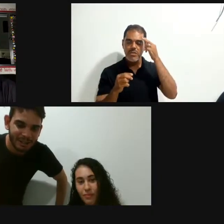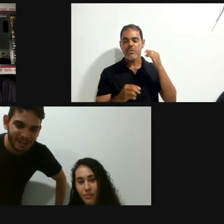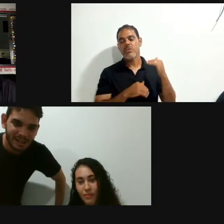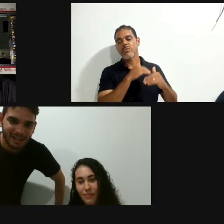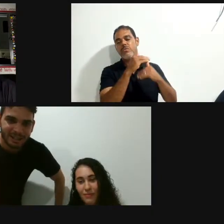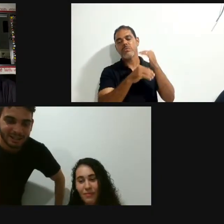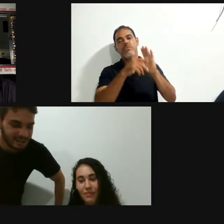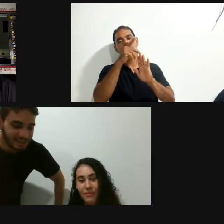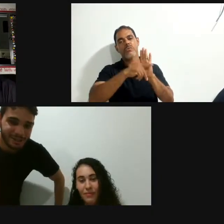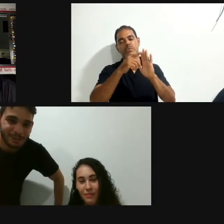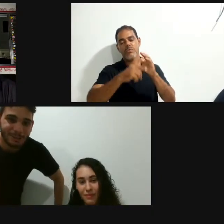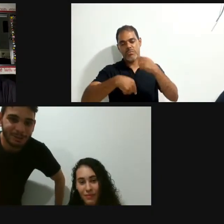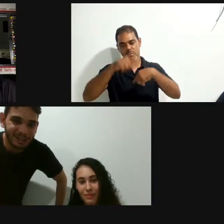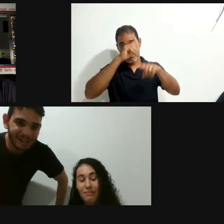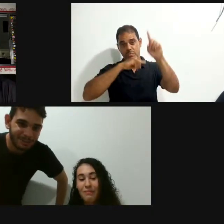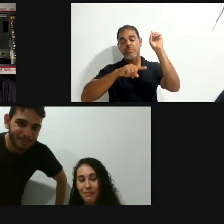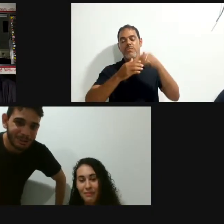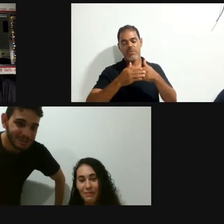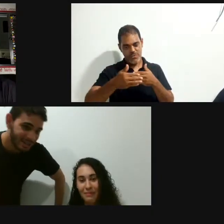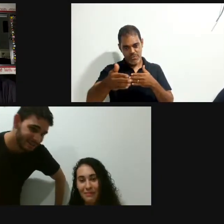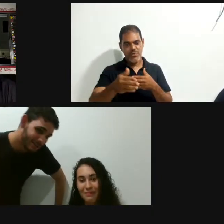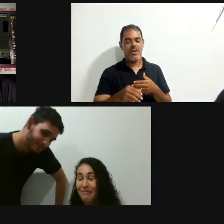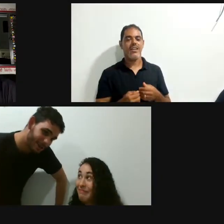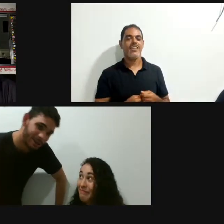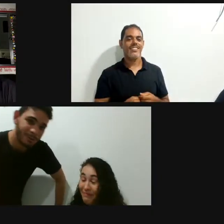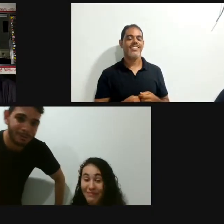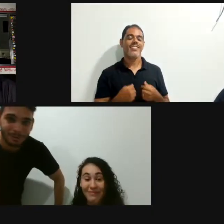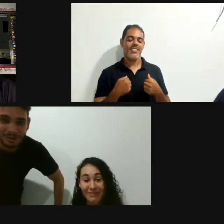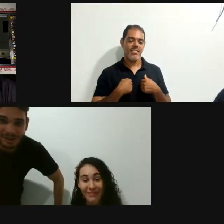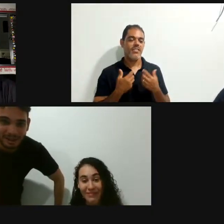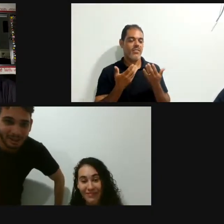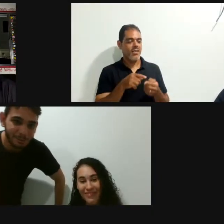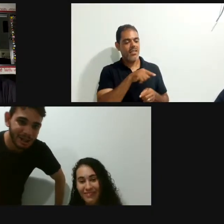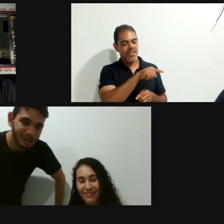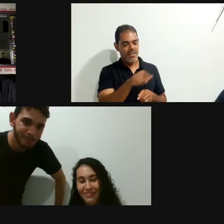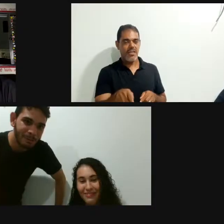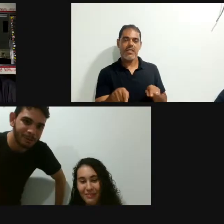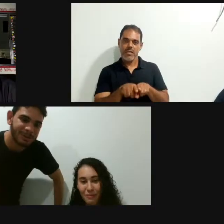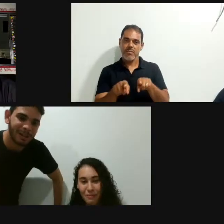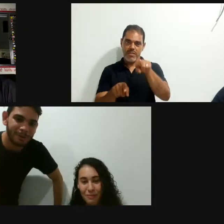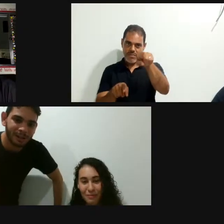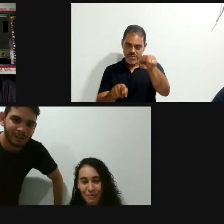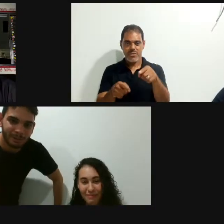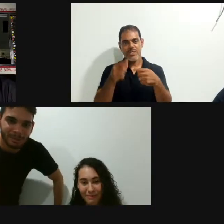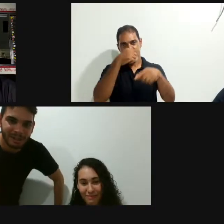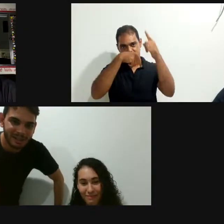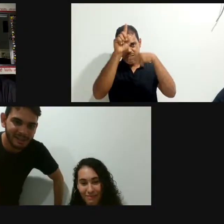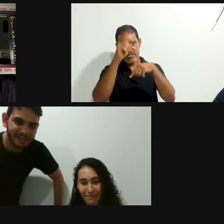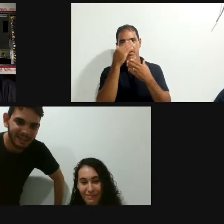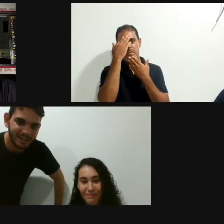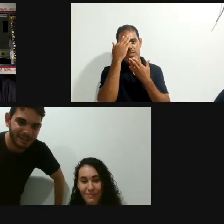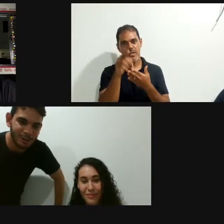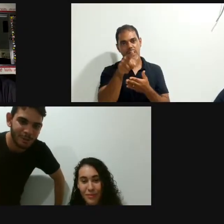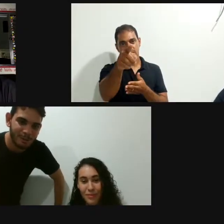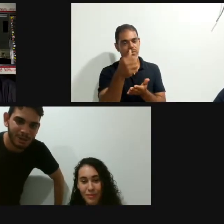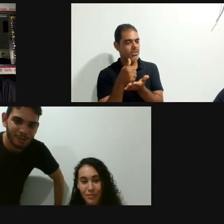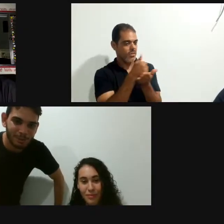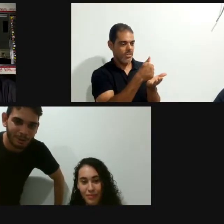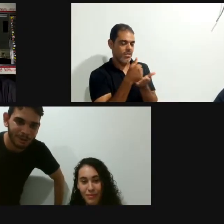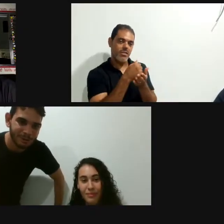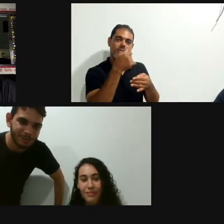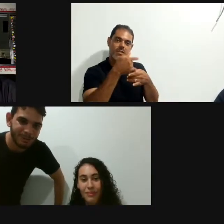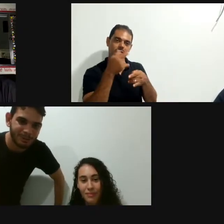projeto. Desejando muito sucesso para ela, como para você, e eu estar apoiando a Beatriz. A gente, como